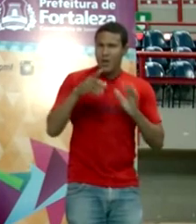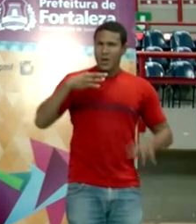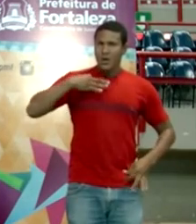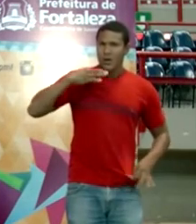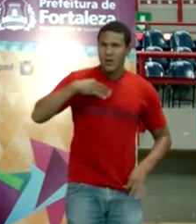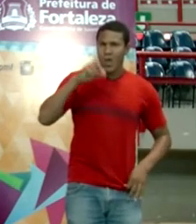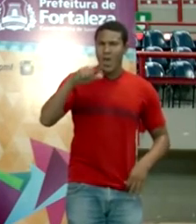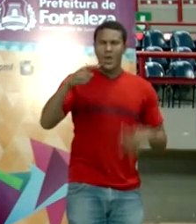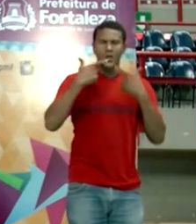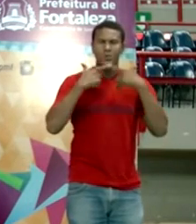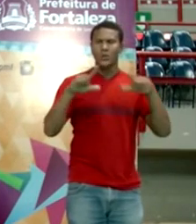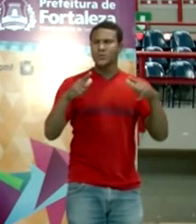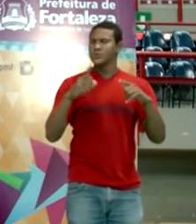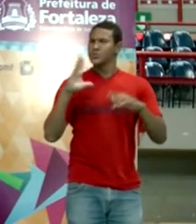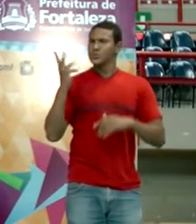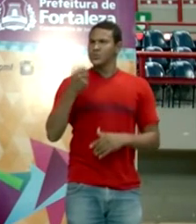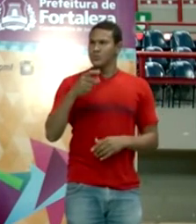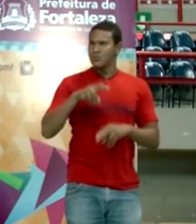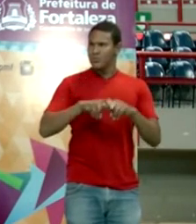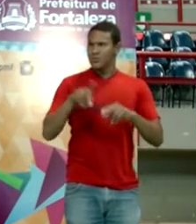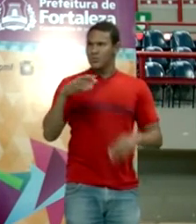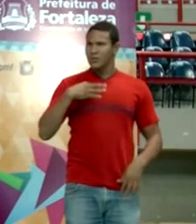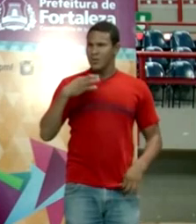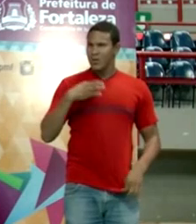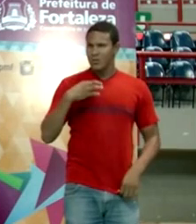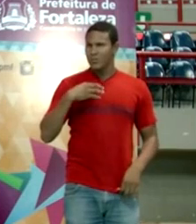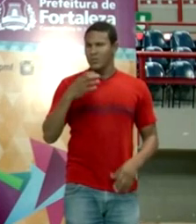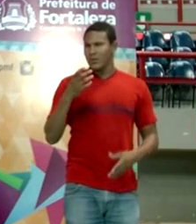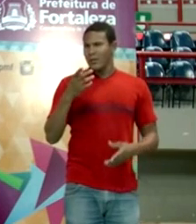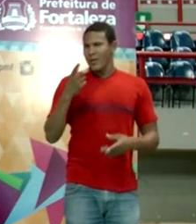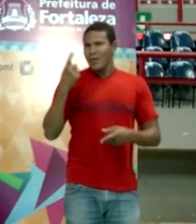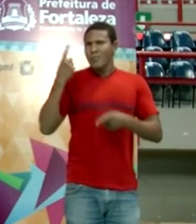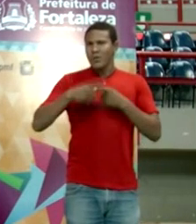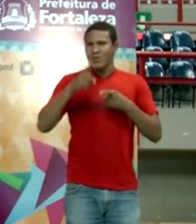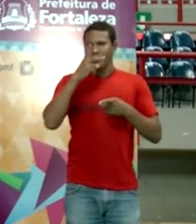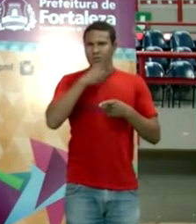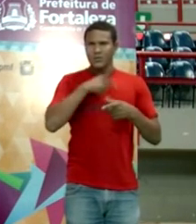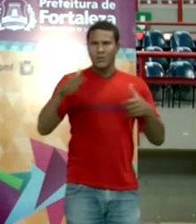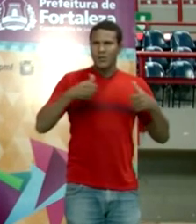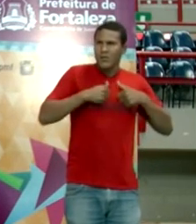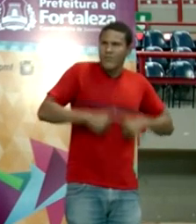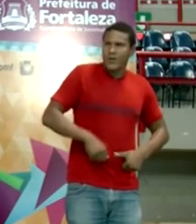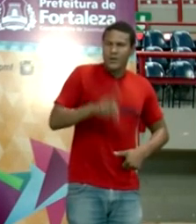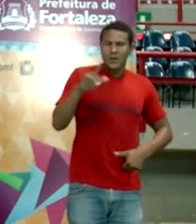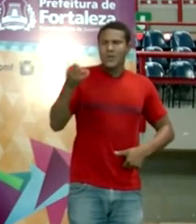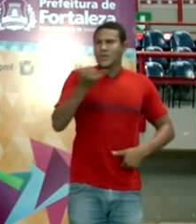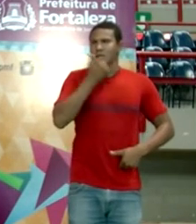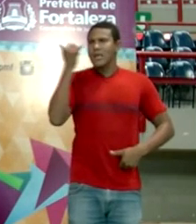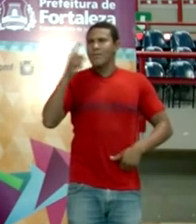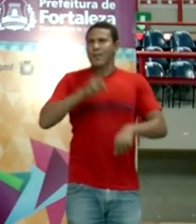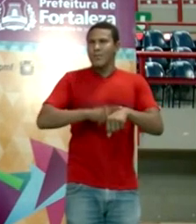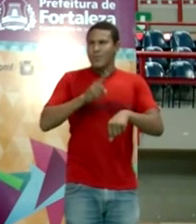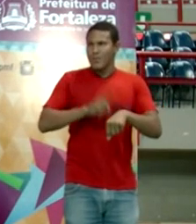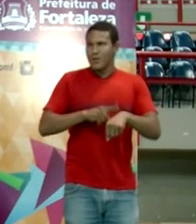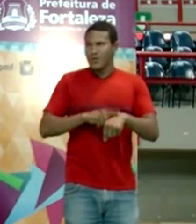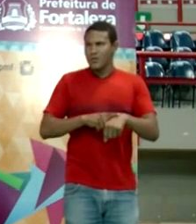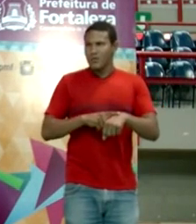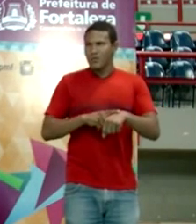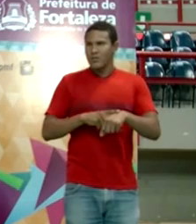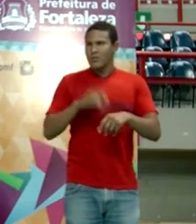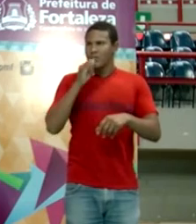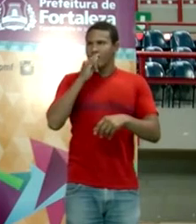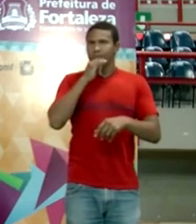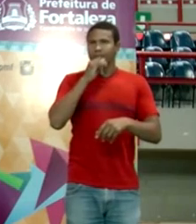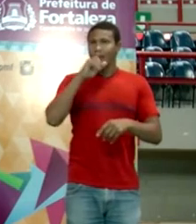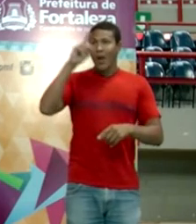é uma linguagem. Aliás, roupa é uma metáfora boa, porque você veste a roupa de acordo com a situação. Você, mais tarde,